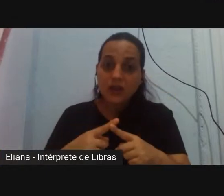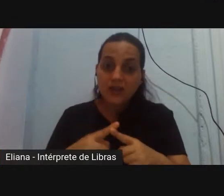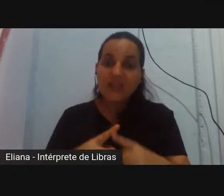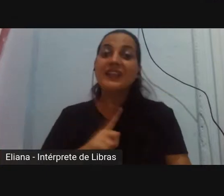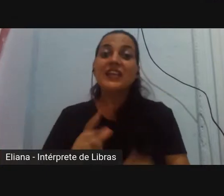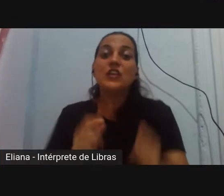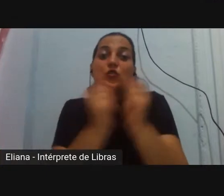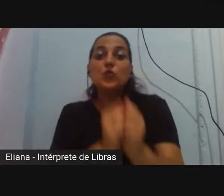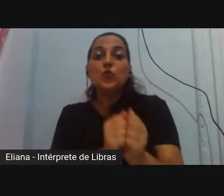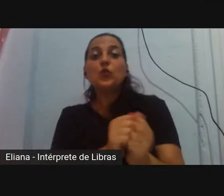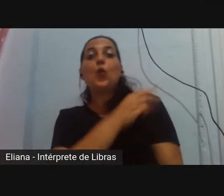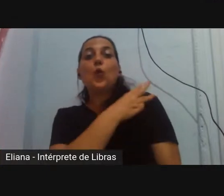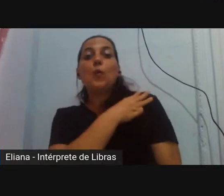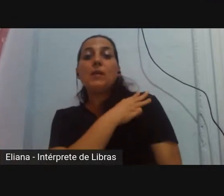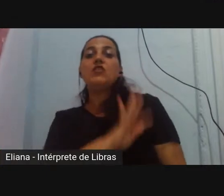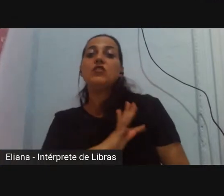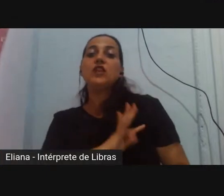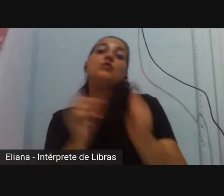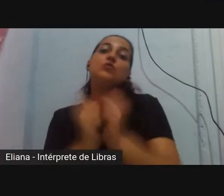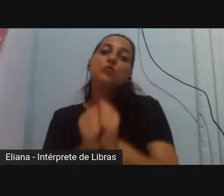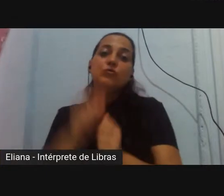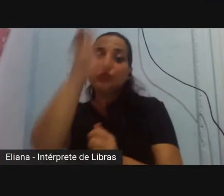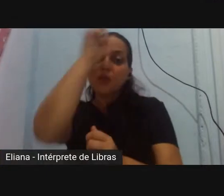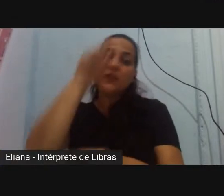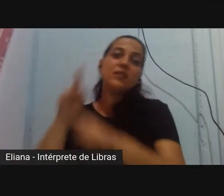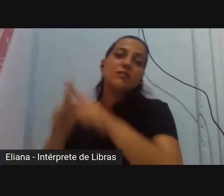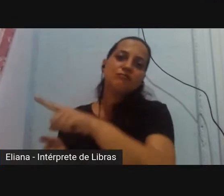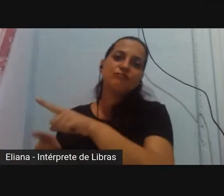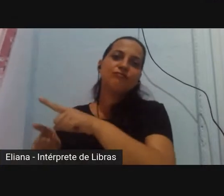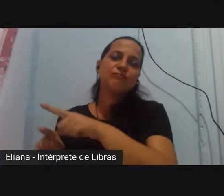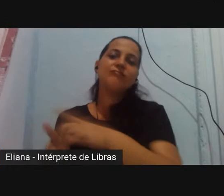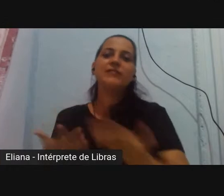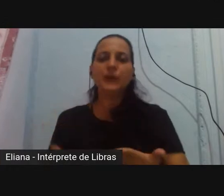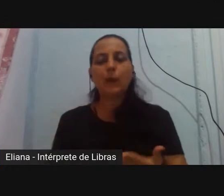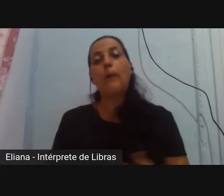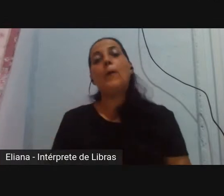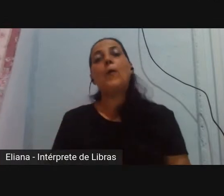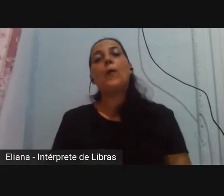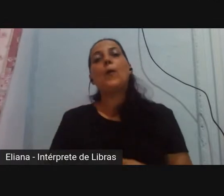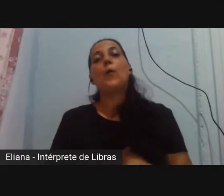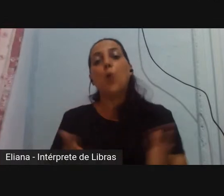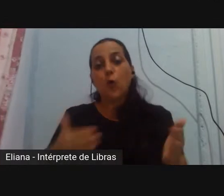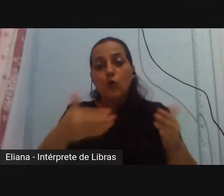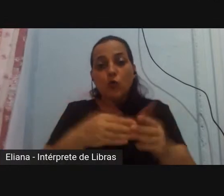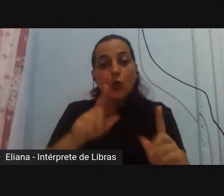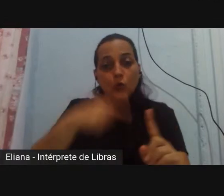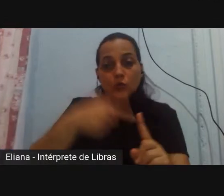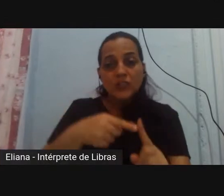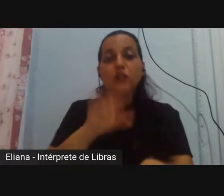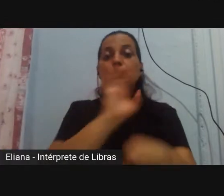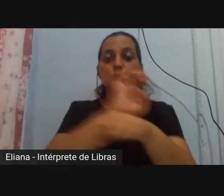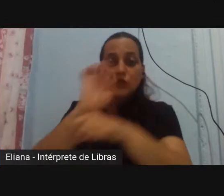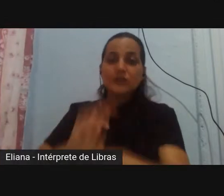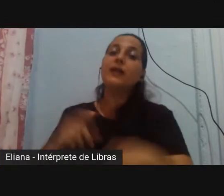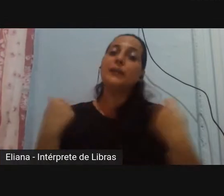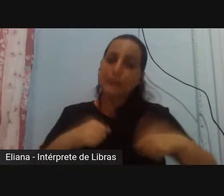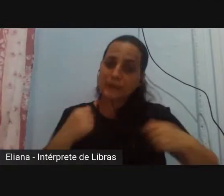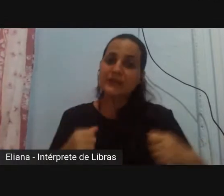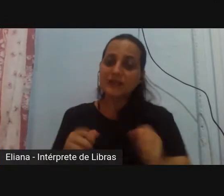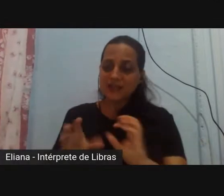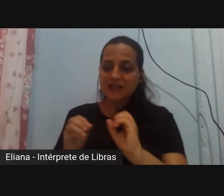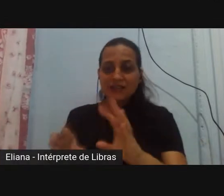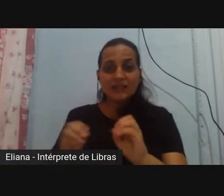Então, esse é o papel do Estado. É dar ao educando a